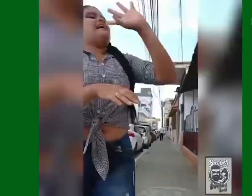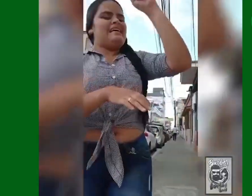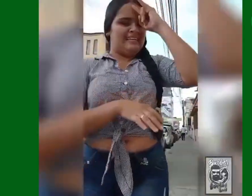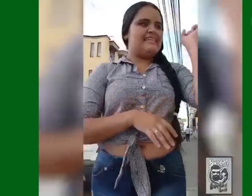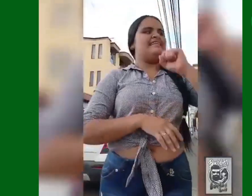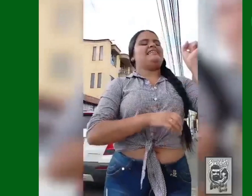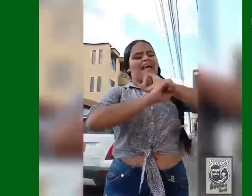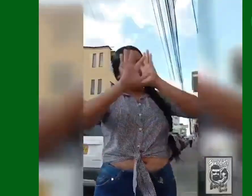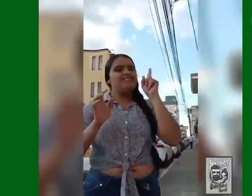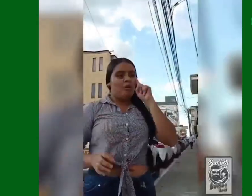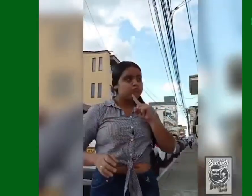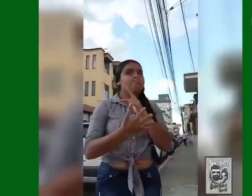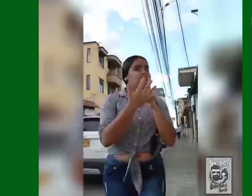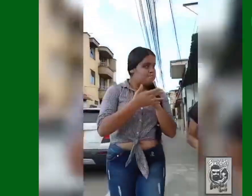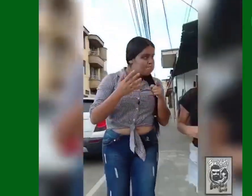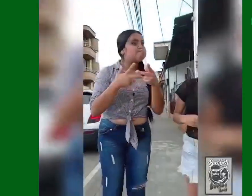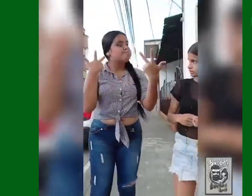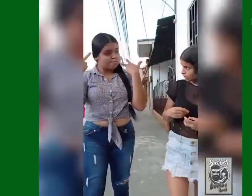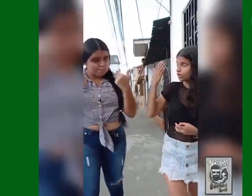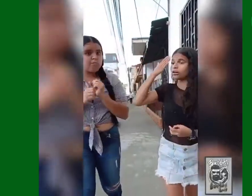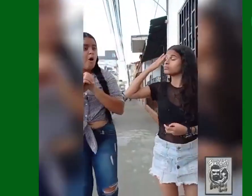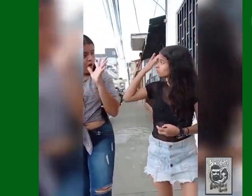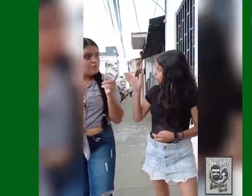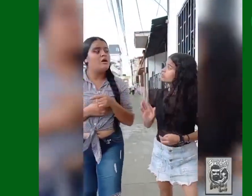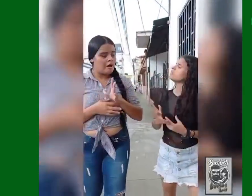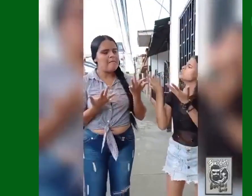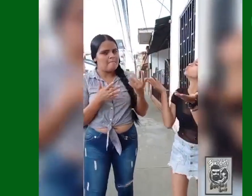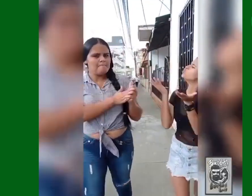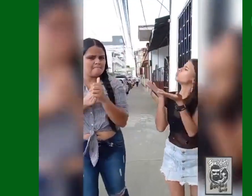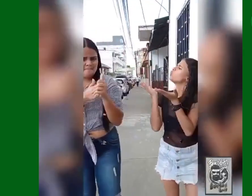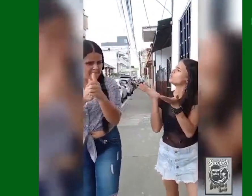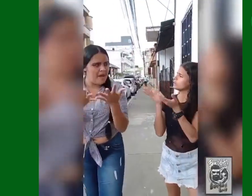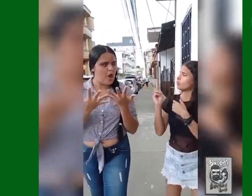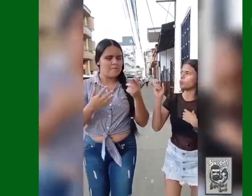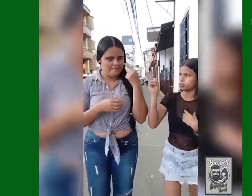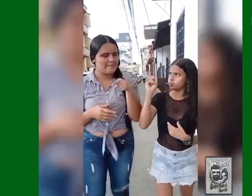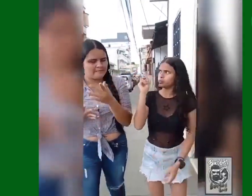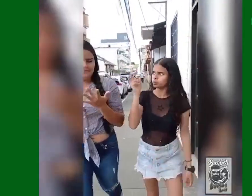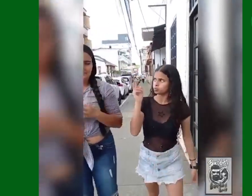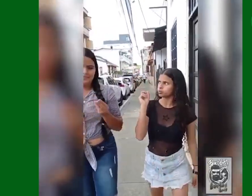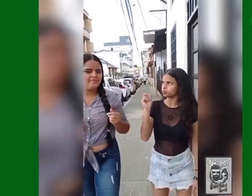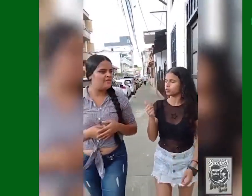muy difícil. Ya que lo mencionas, conozco un lugar donde trabaja una persona sorda. Yo te guío.